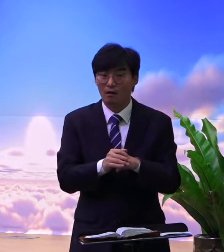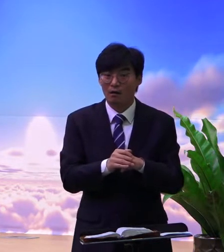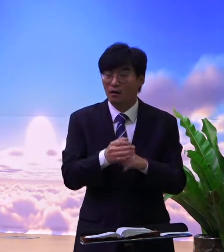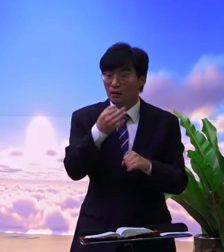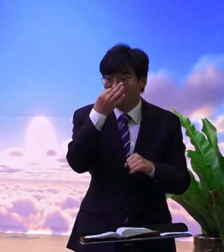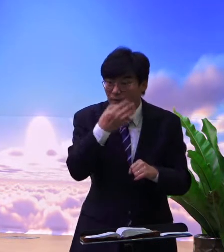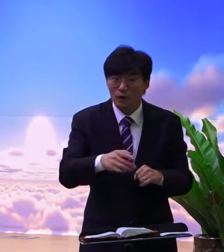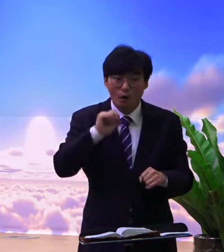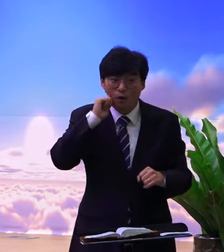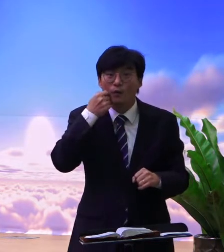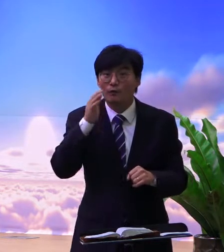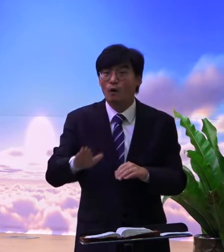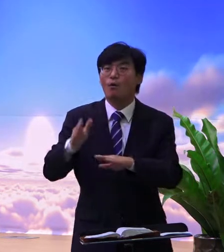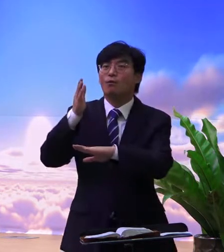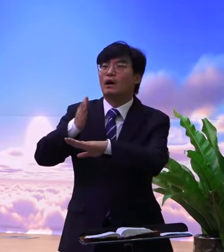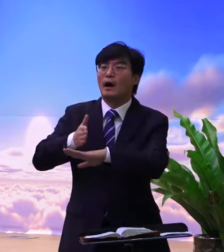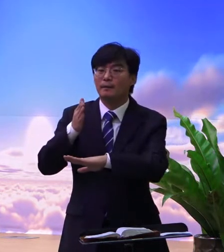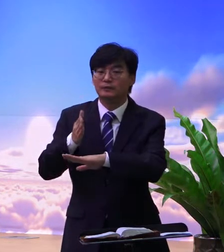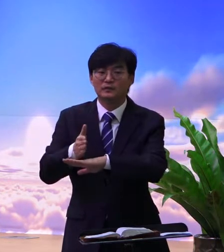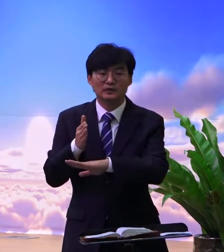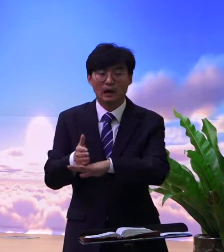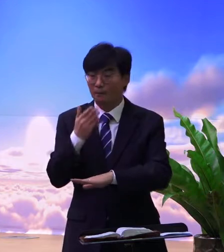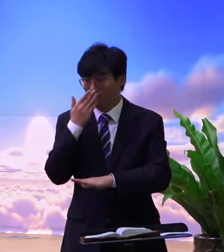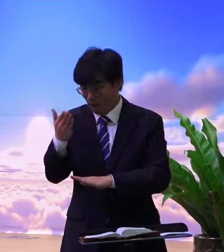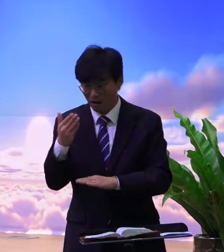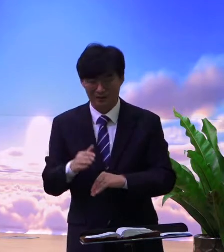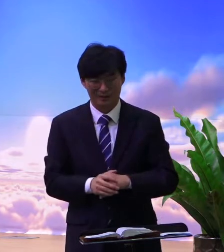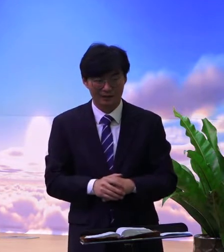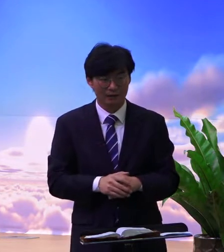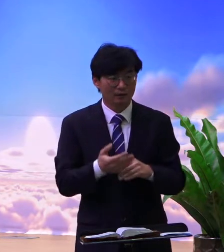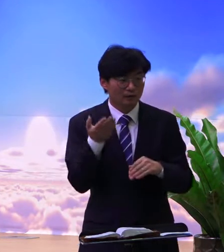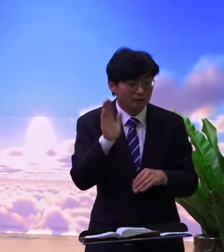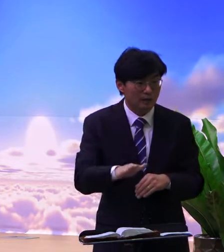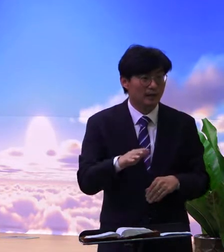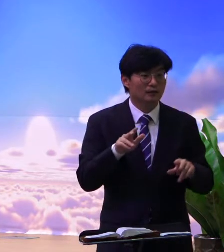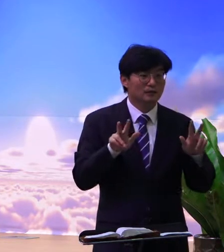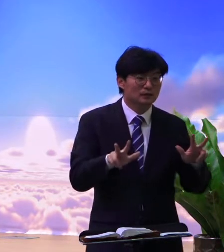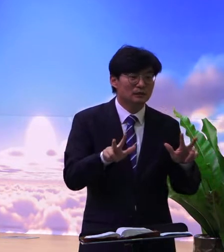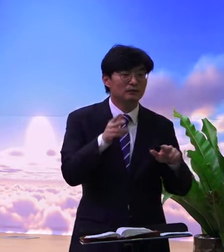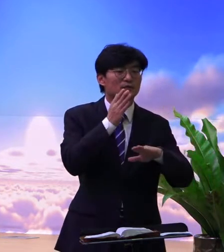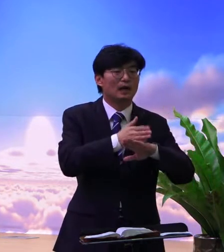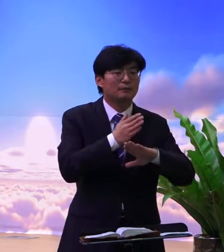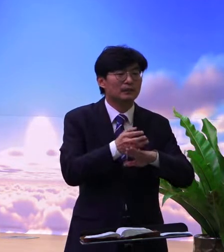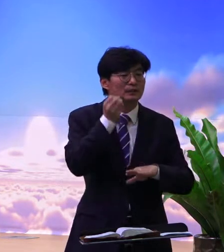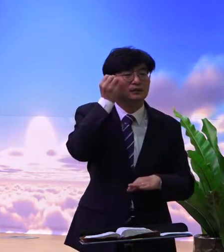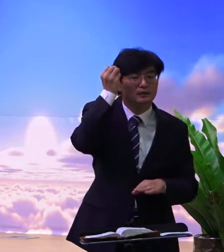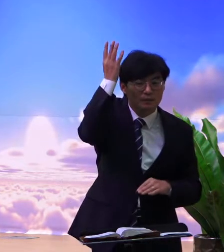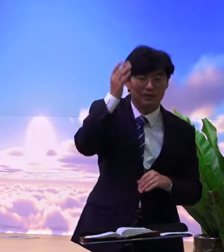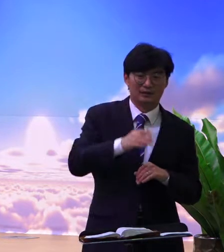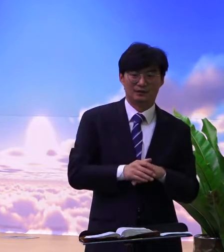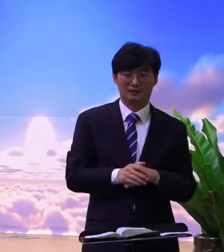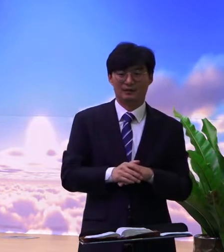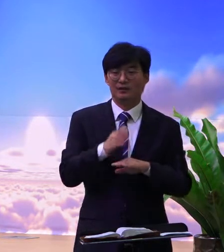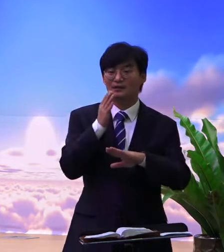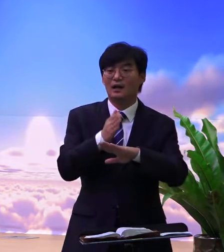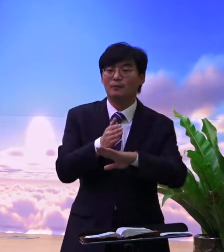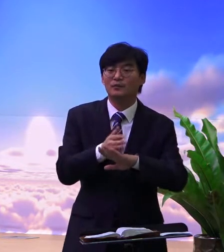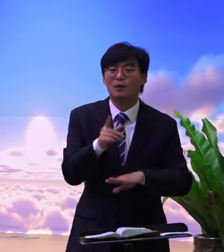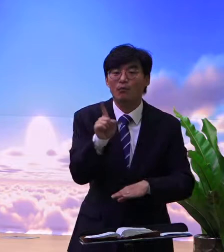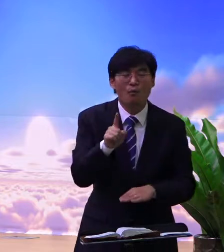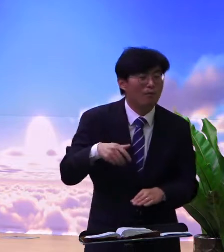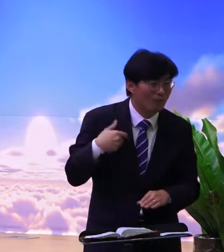어려워도 감사할 일은 늘 있는 법입니다. 그 감사할 일을 찾는 지혜가 없어서 그런